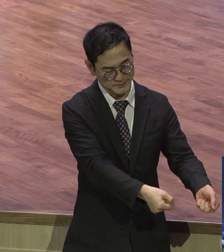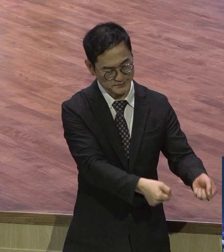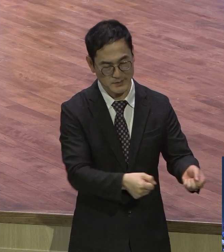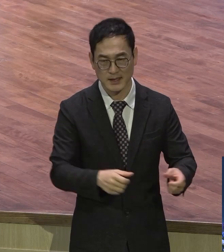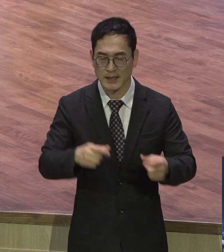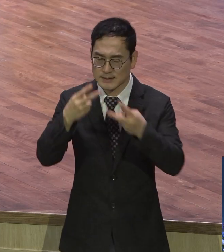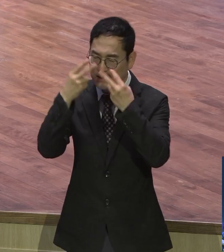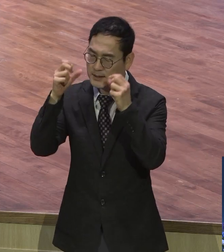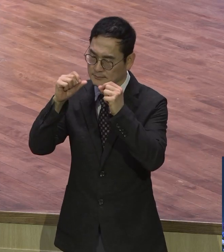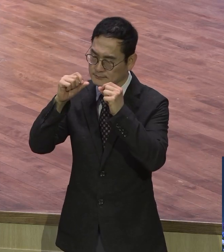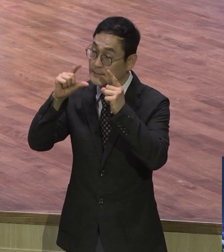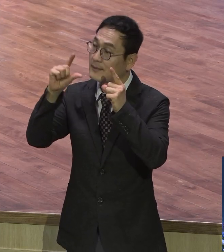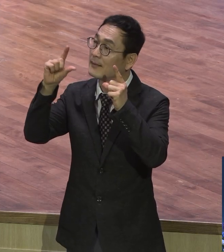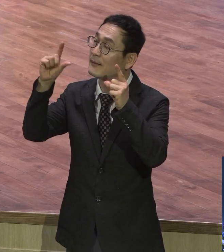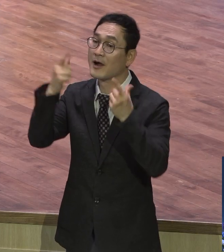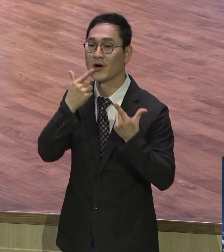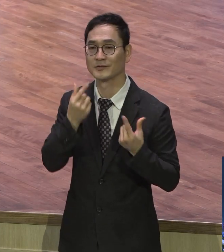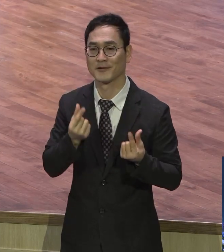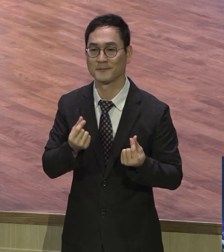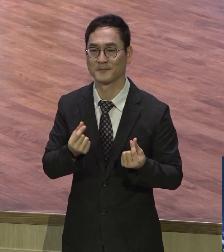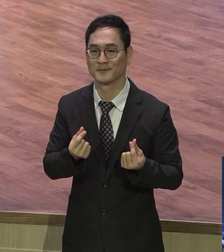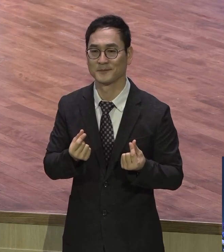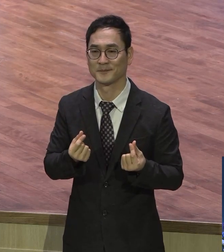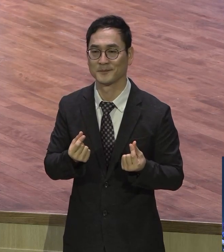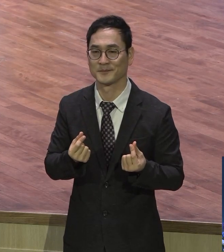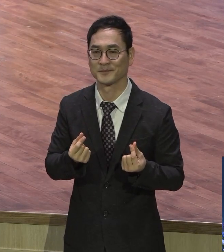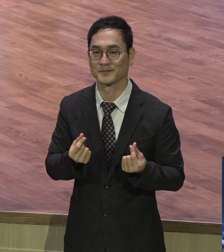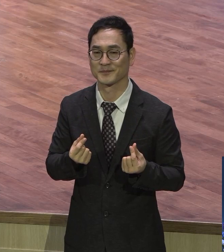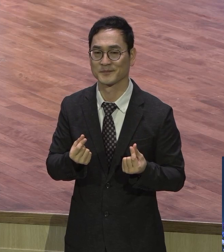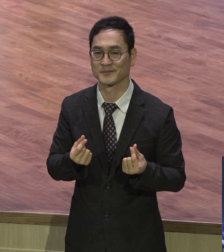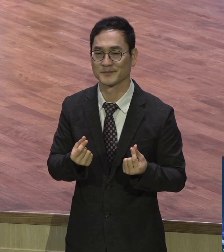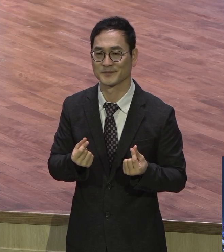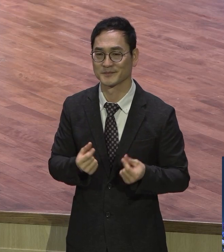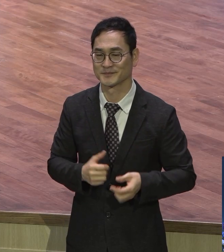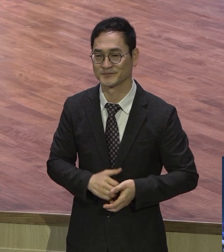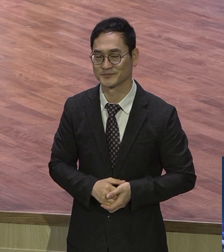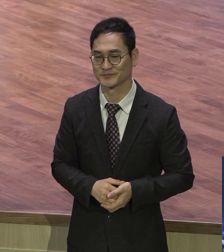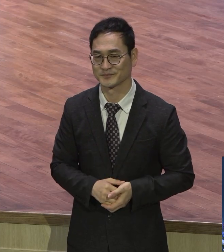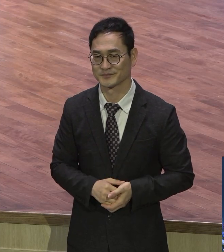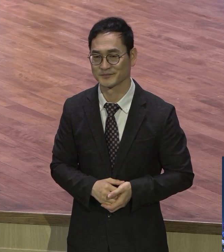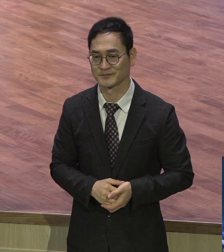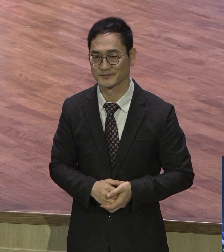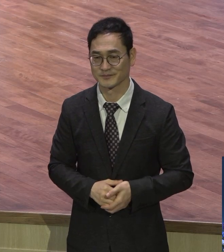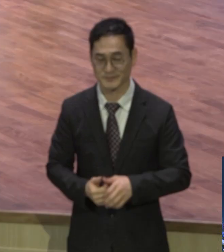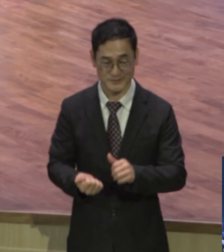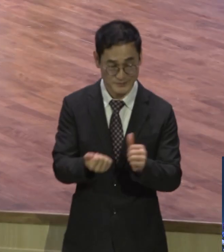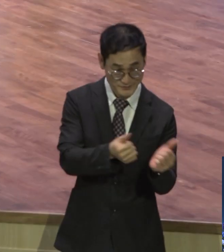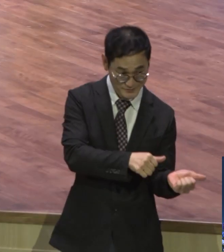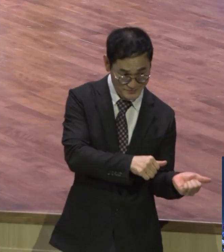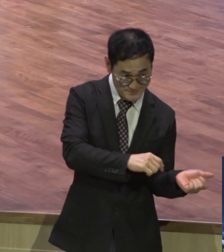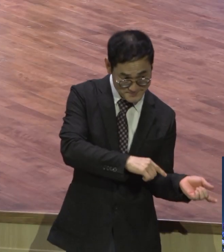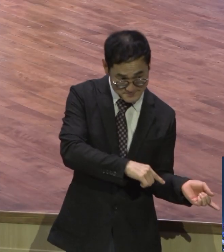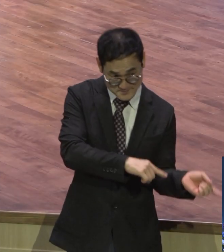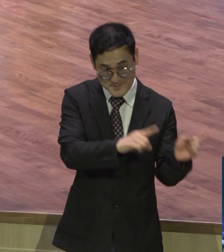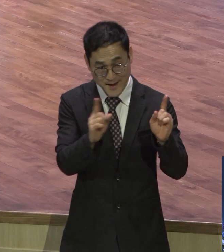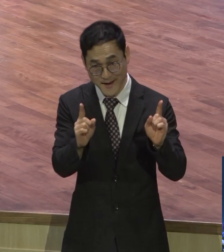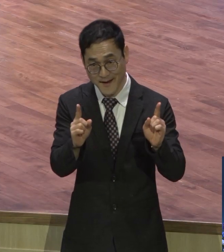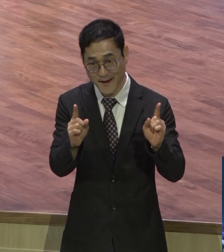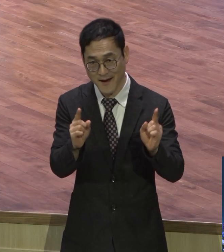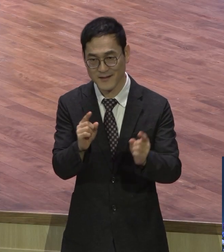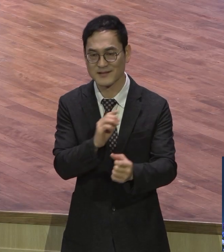깨어나듯이 그렇게 일어났습니다. 죽은 자를 살리시는 예수님의 놀라운 건넝 앞에